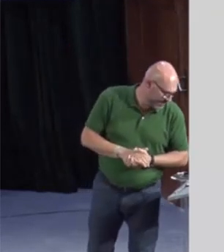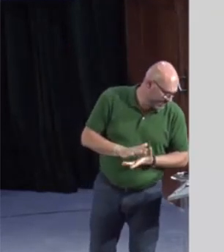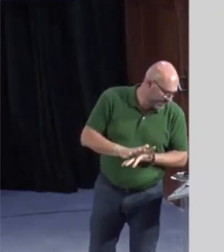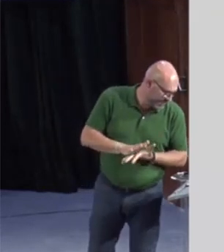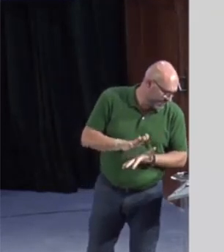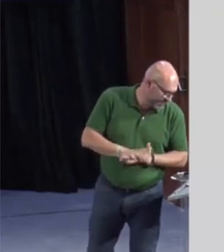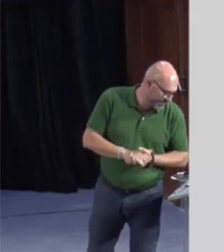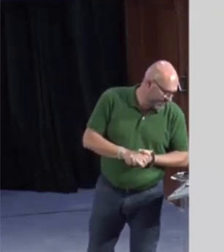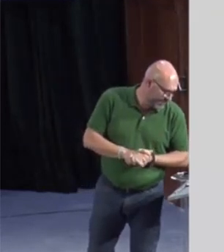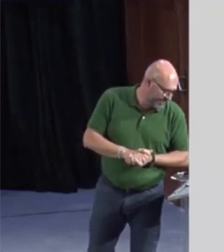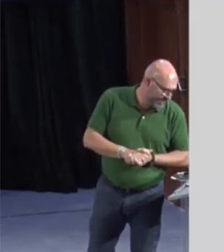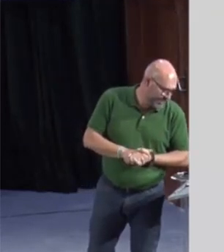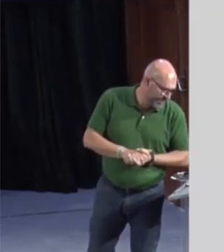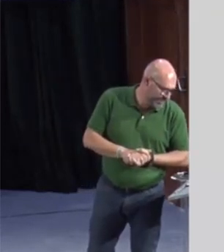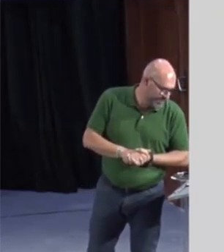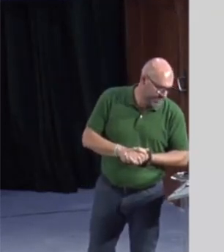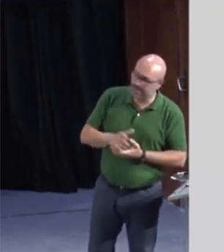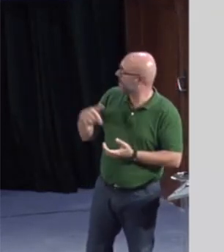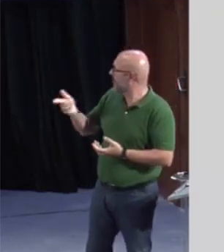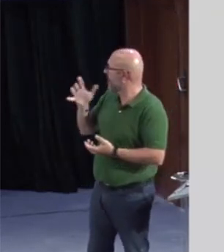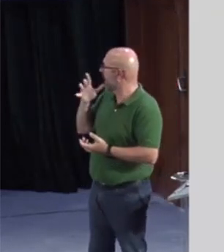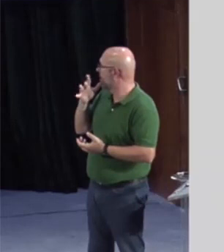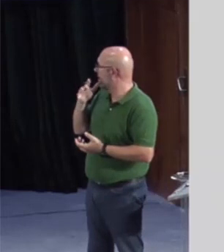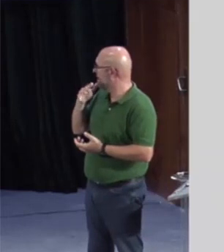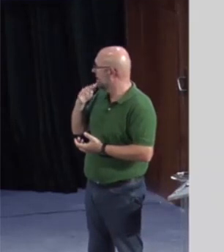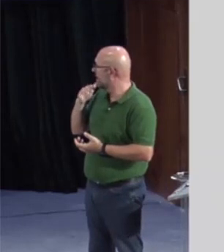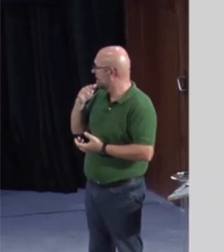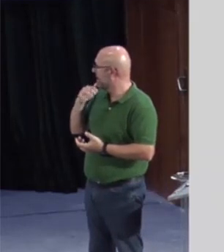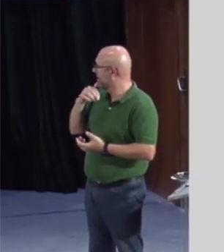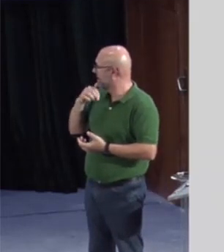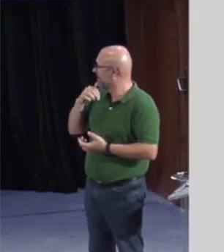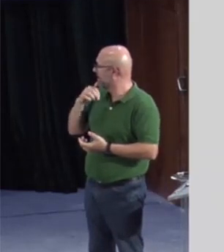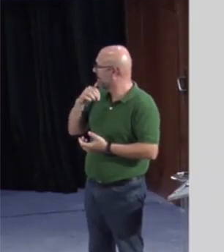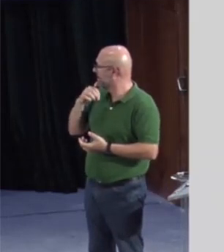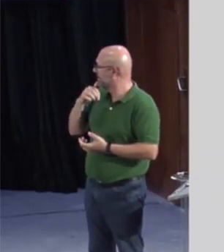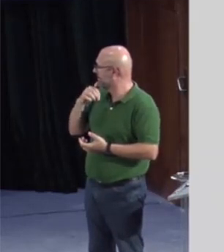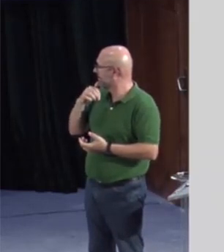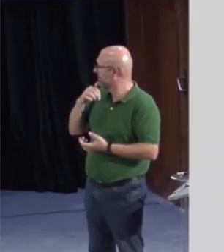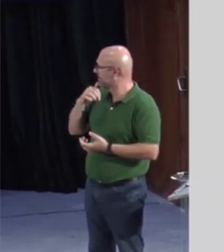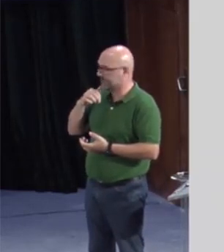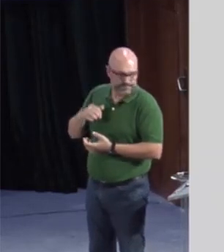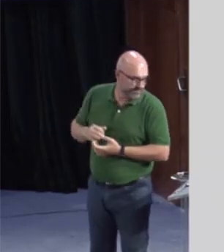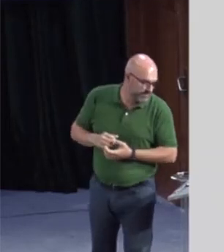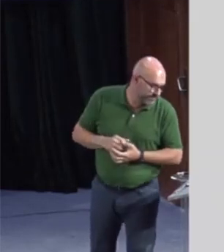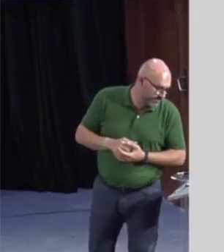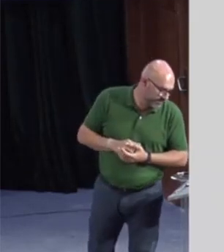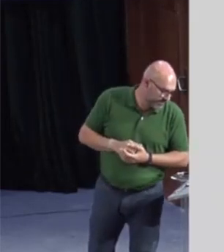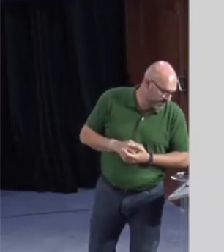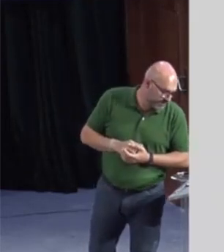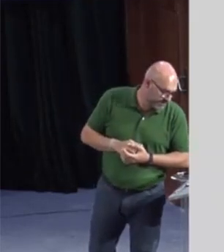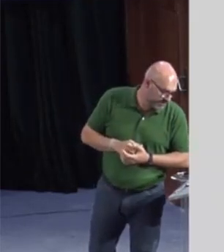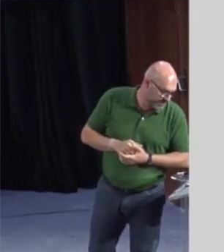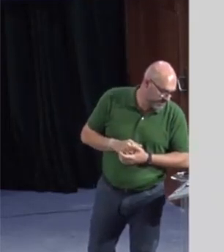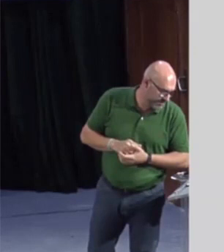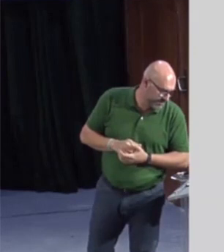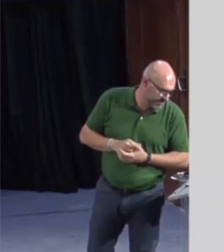Para eso, pues nosotros ahora lo que hemos preparado es una situación en la que se interactúa el examinador y el alumno